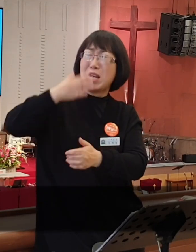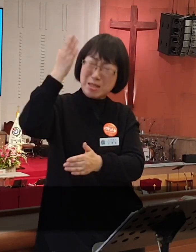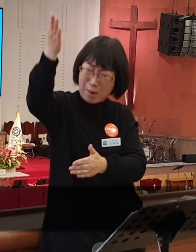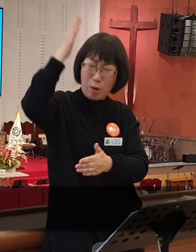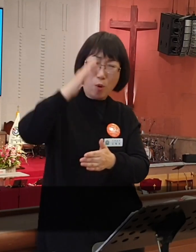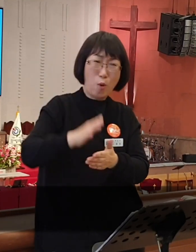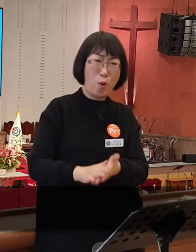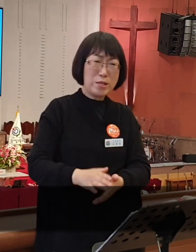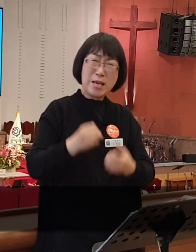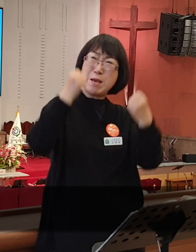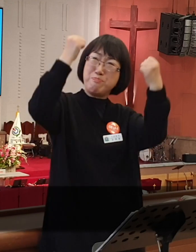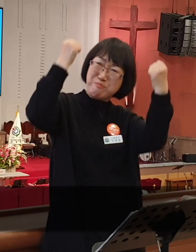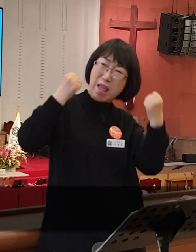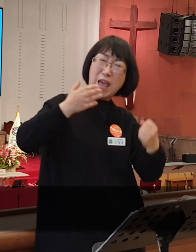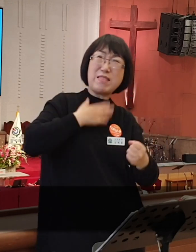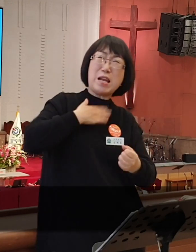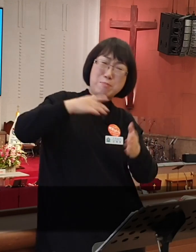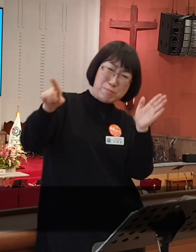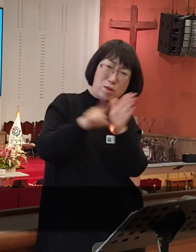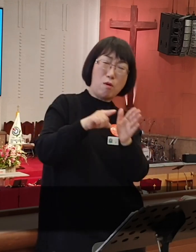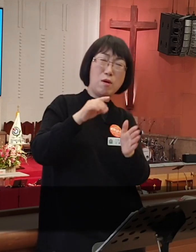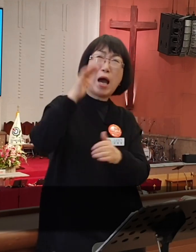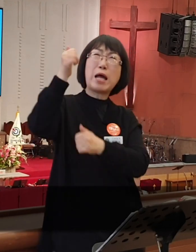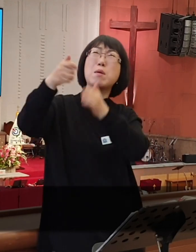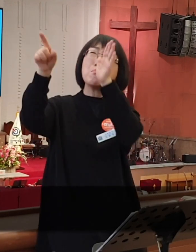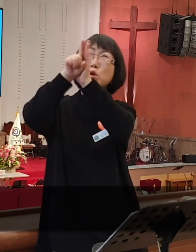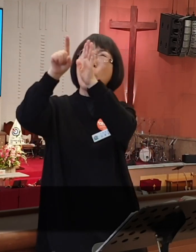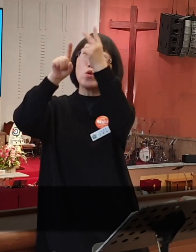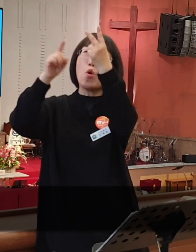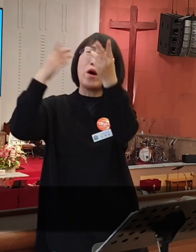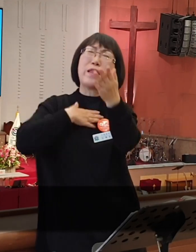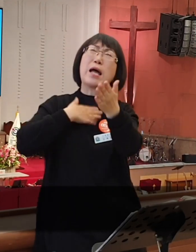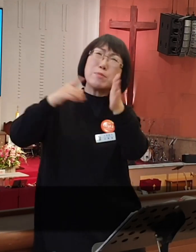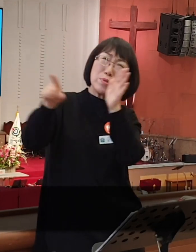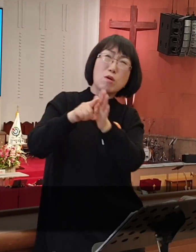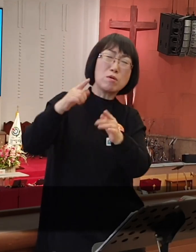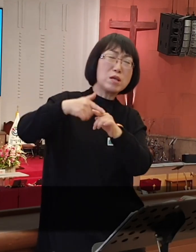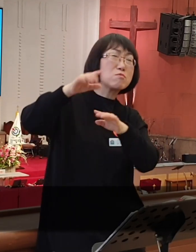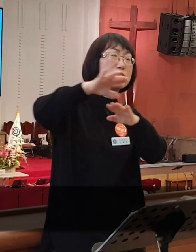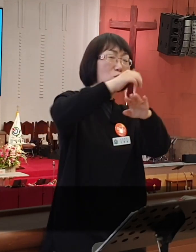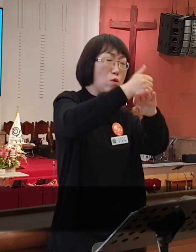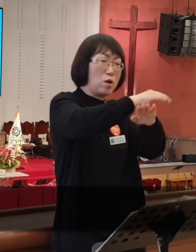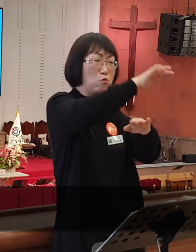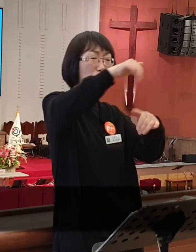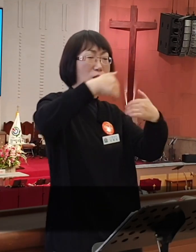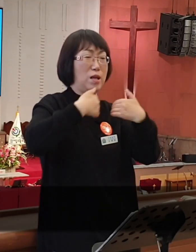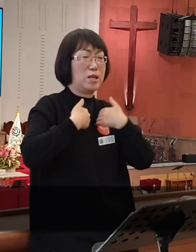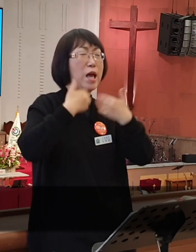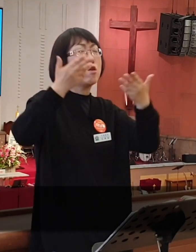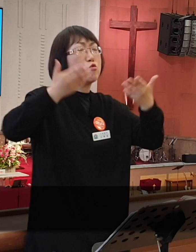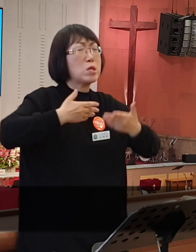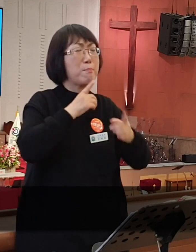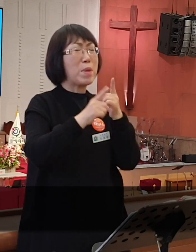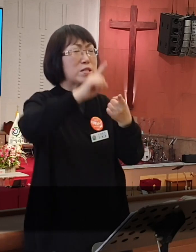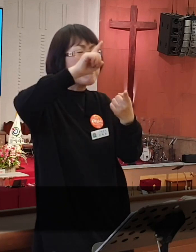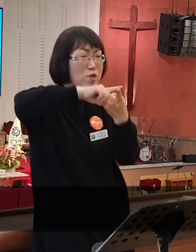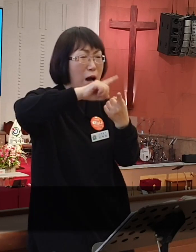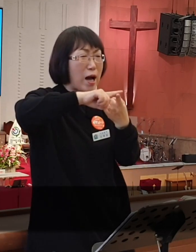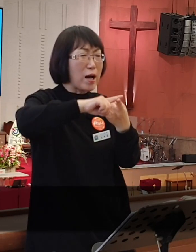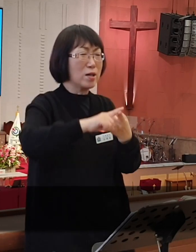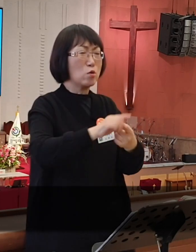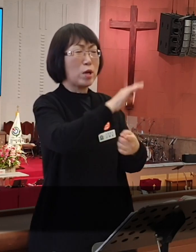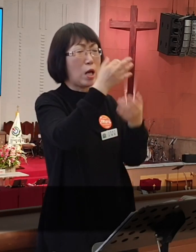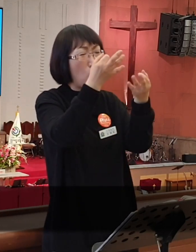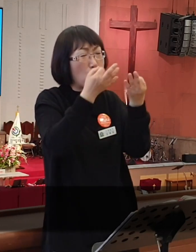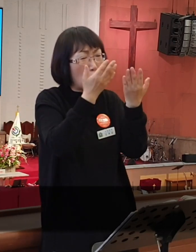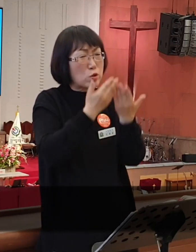말고 짜샤 힘내라. 하나님 믿어. 그러면 나를 믿으라는 거예요. 예수 그리스도가 우리에게 주신 말씀들과 우리에게